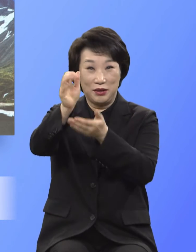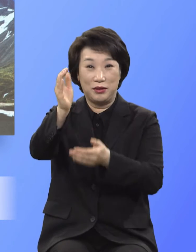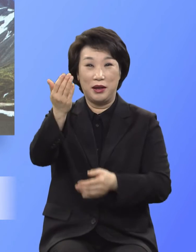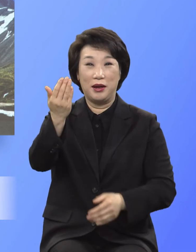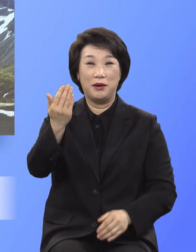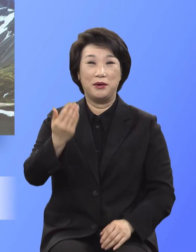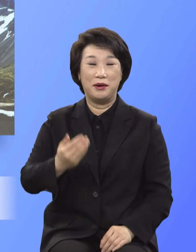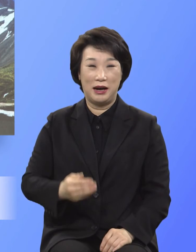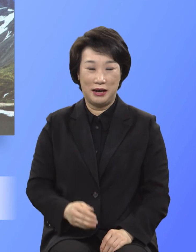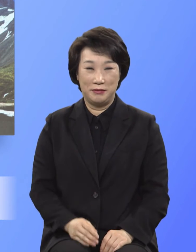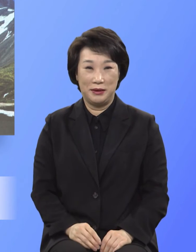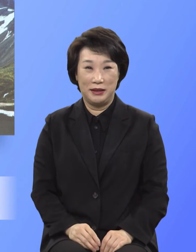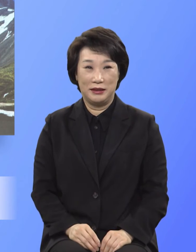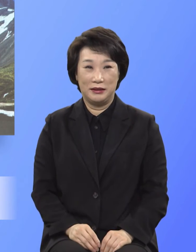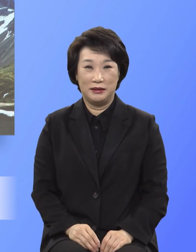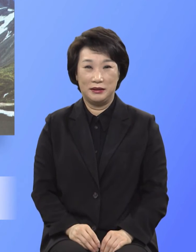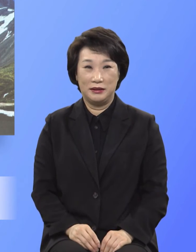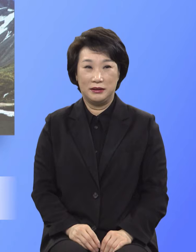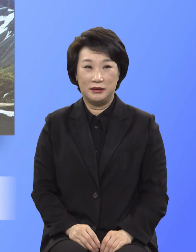것입니다.